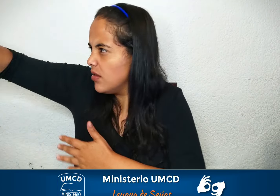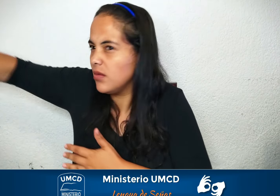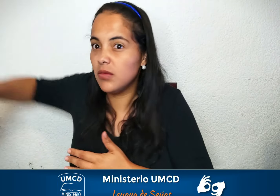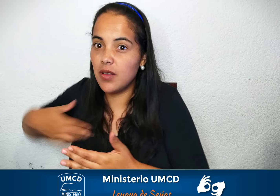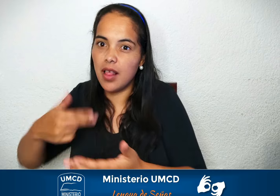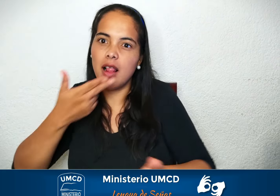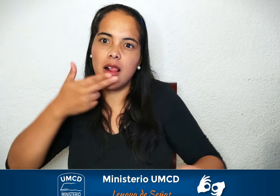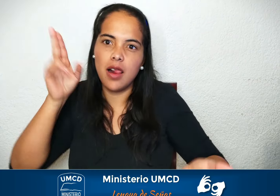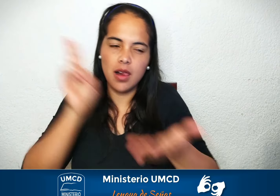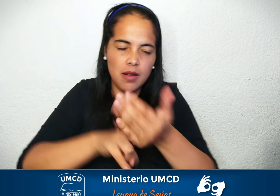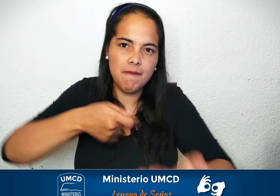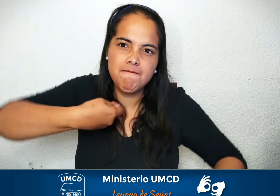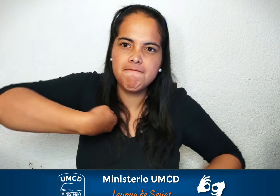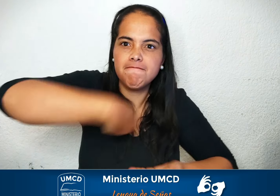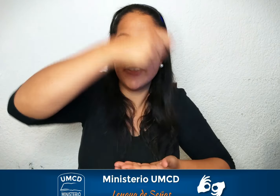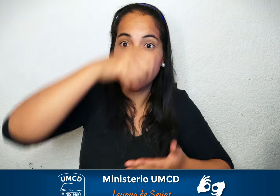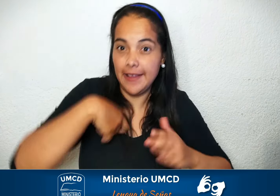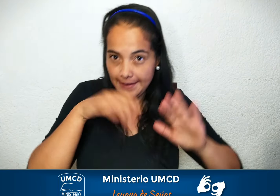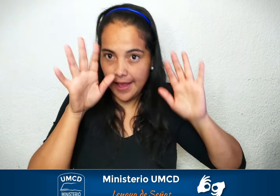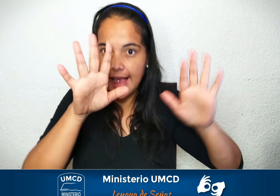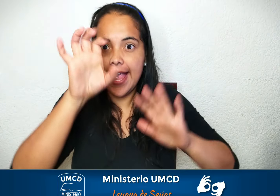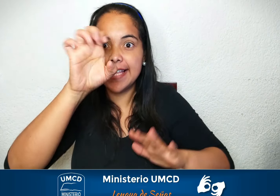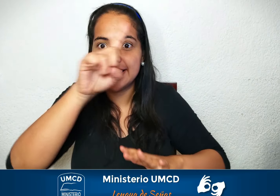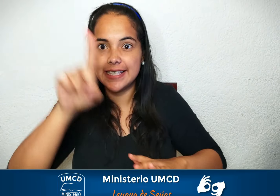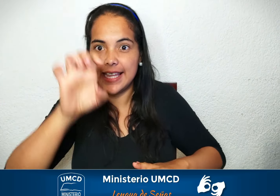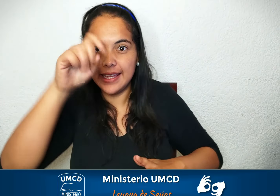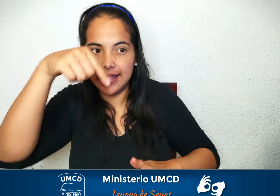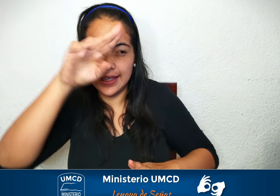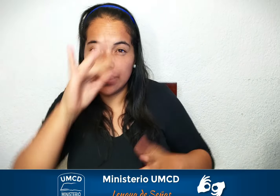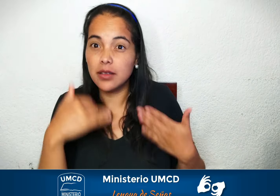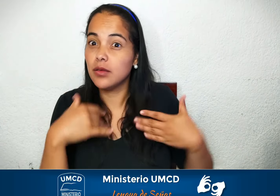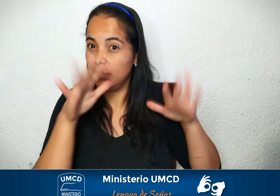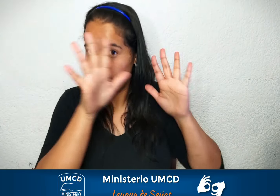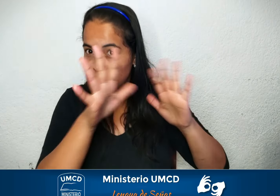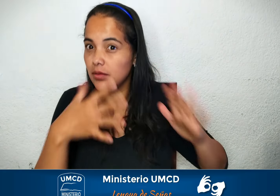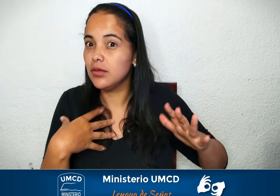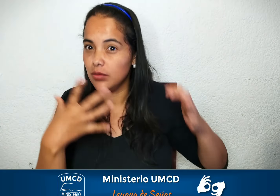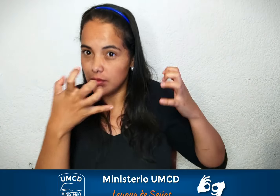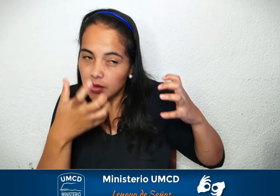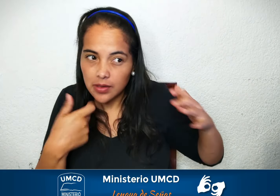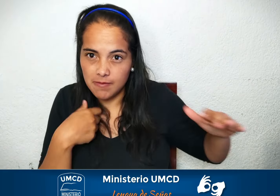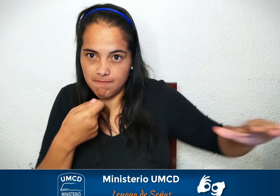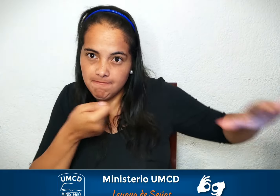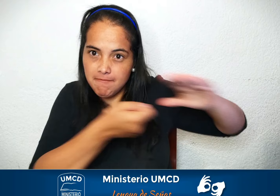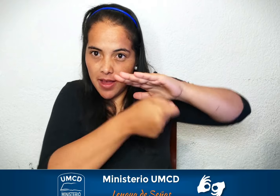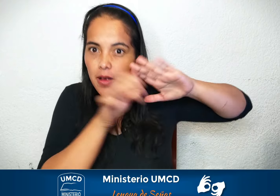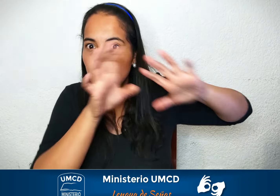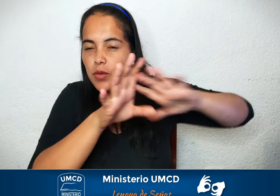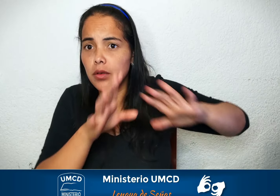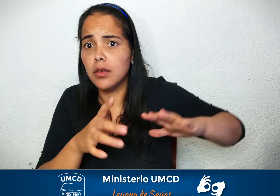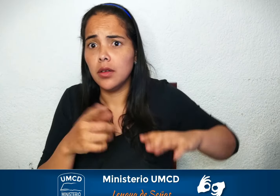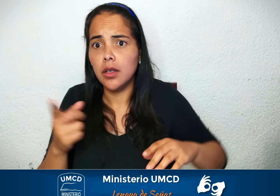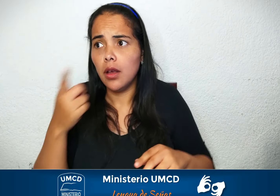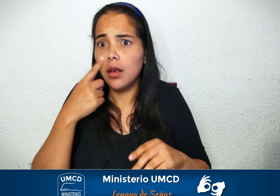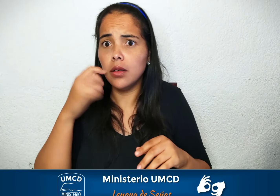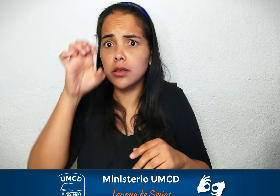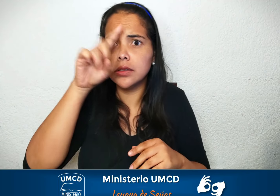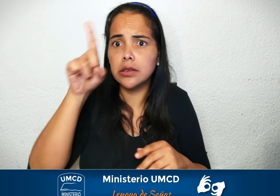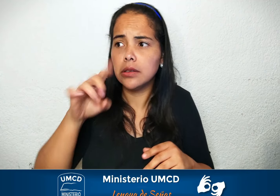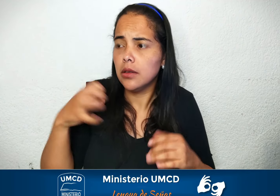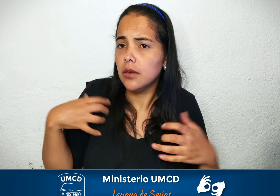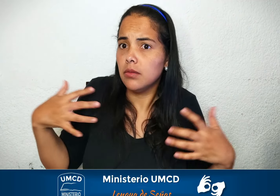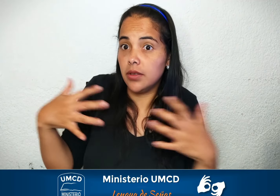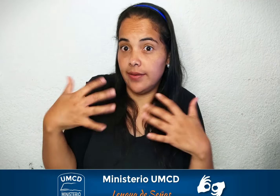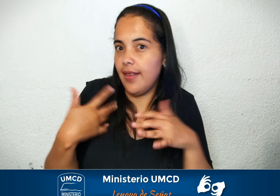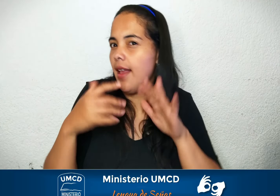una carta a Ezequías amenazándolo para que él volviera a intimidarse, y en ella le decía que en